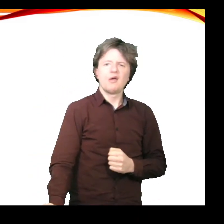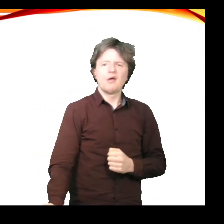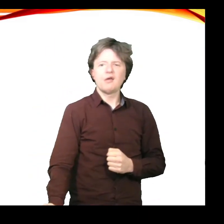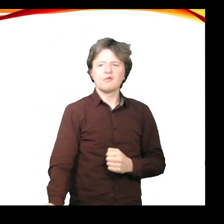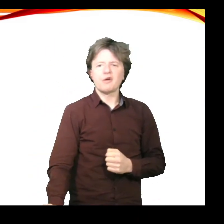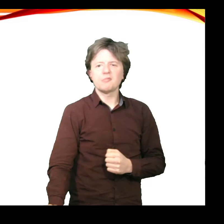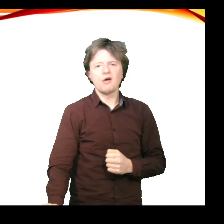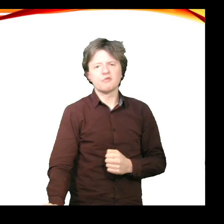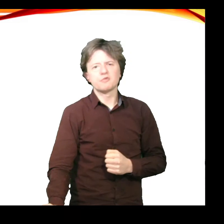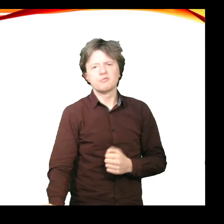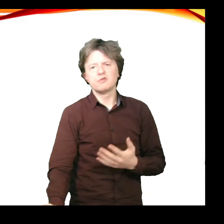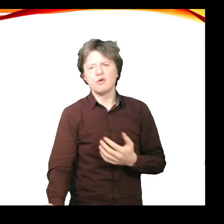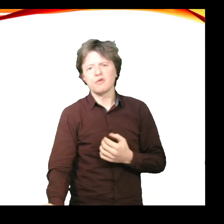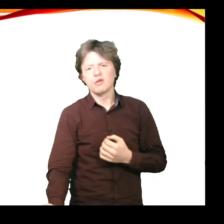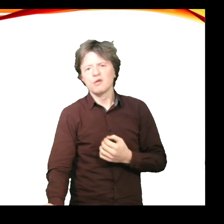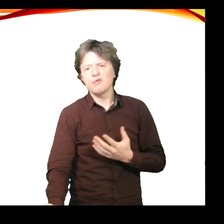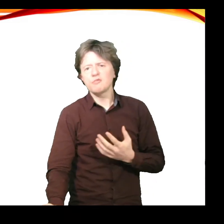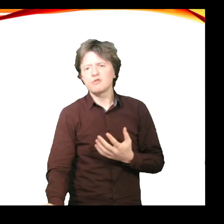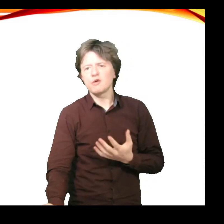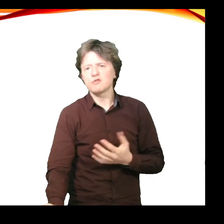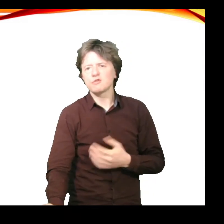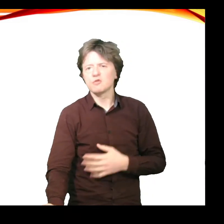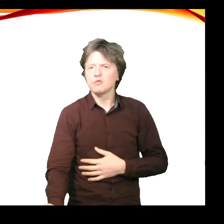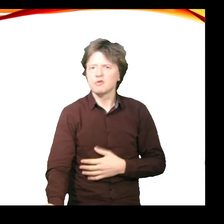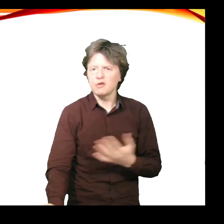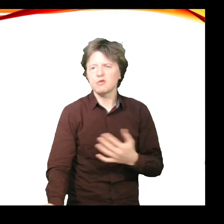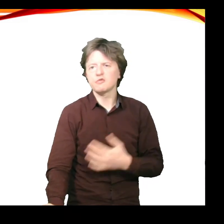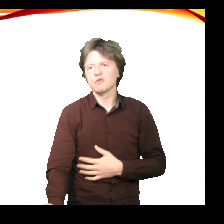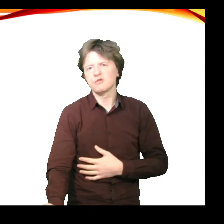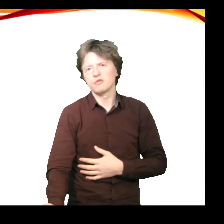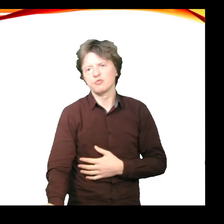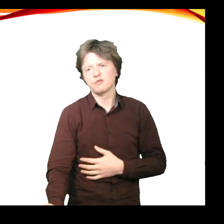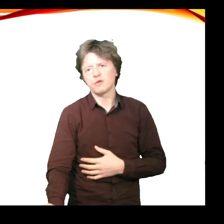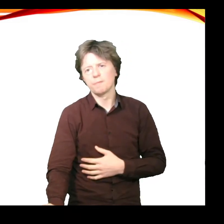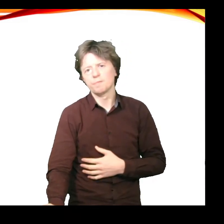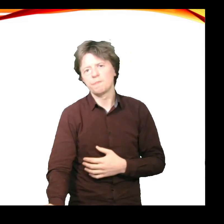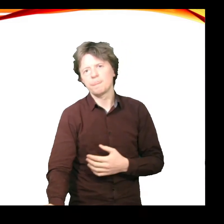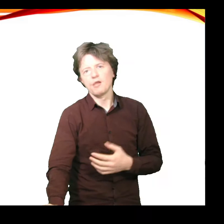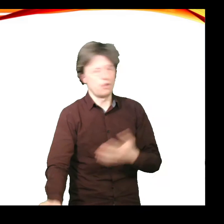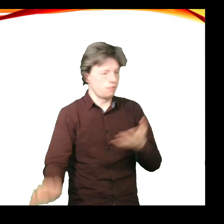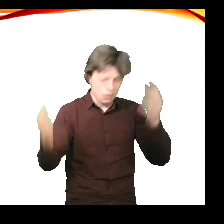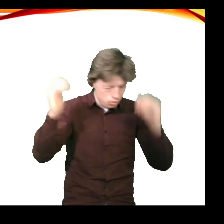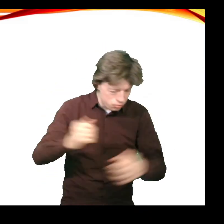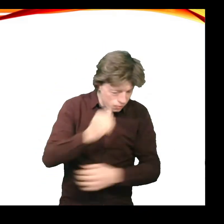En dan vraag ik mij af, misschien jij ook wel. Waarom was Johannes dan zo onder de indruk van deze influencer? Er waren in die tijd wel